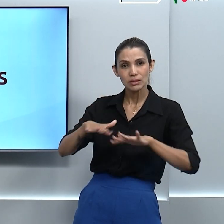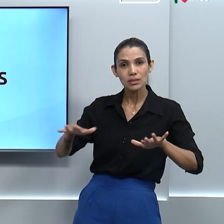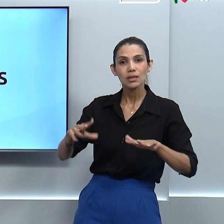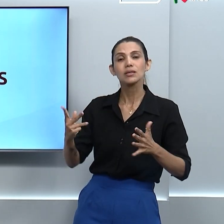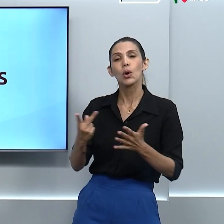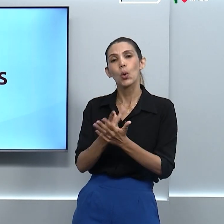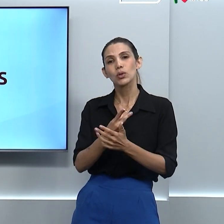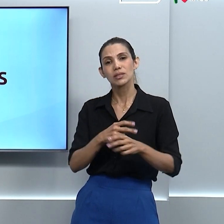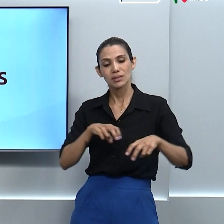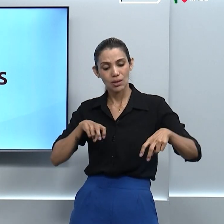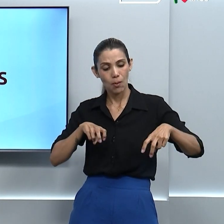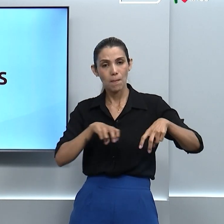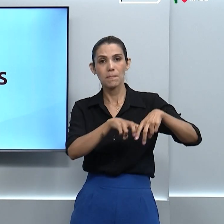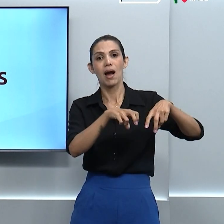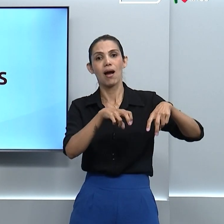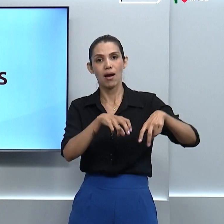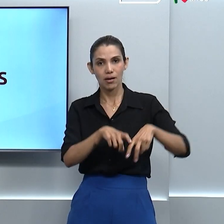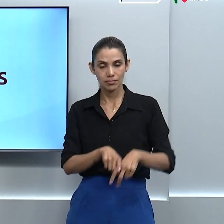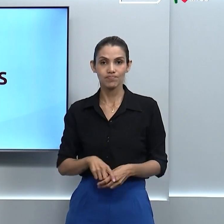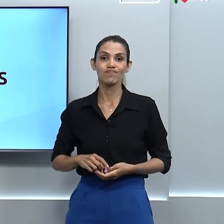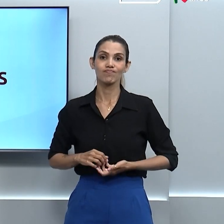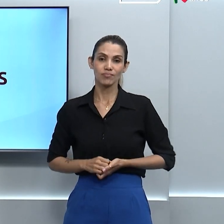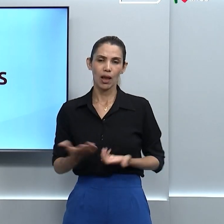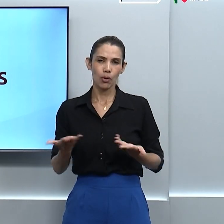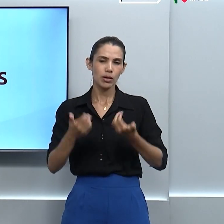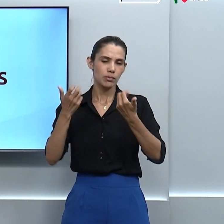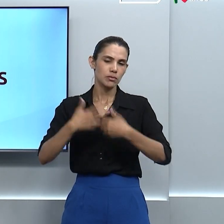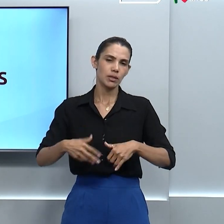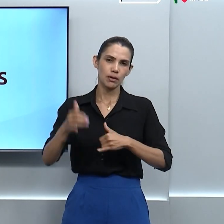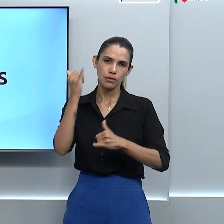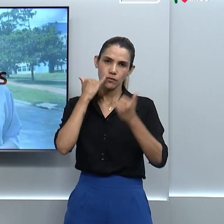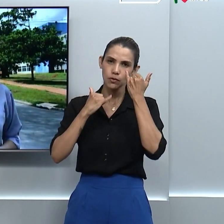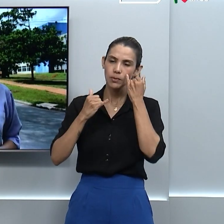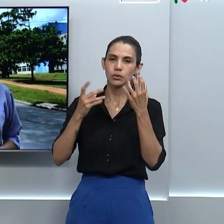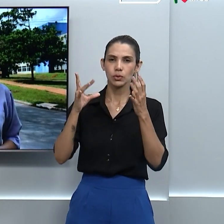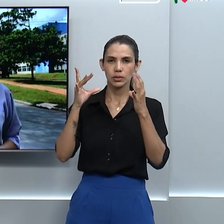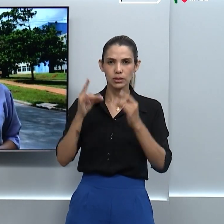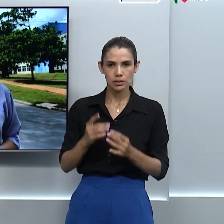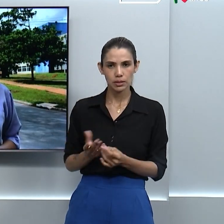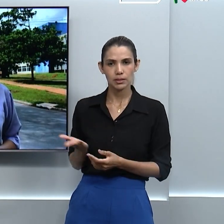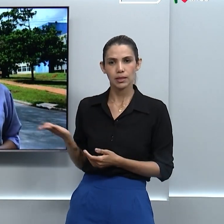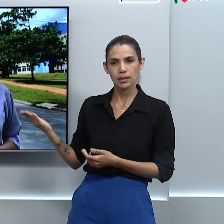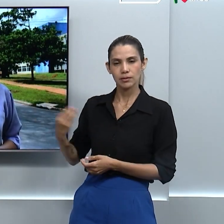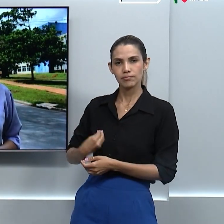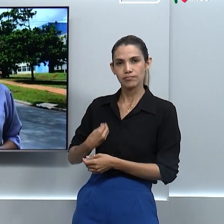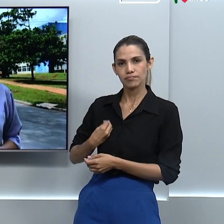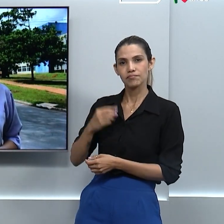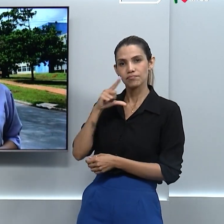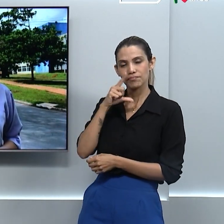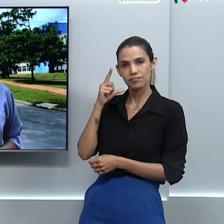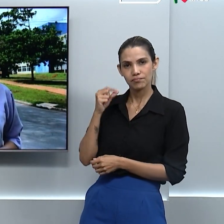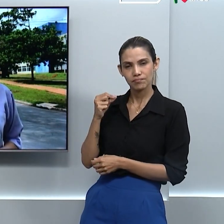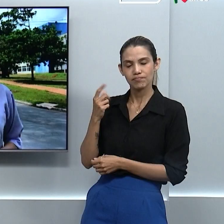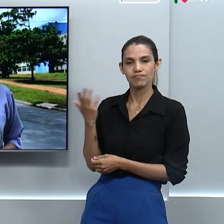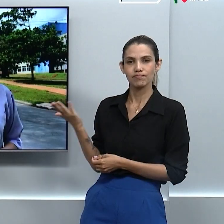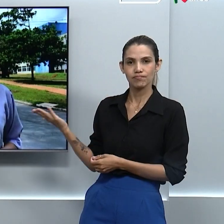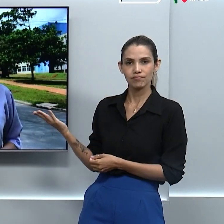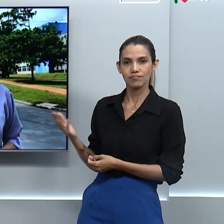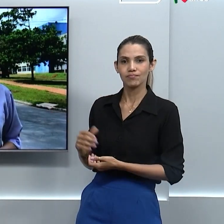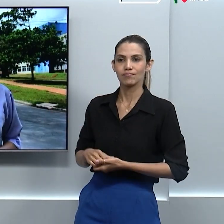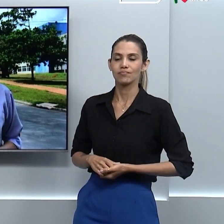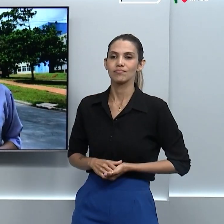mais sobre esse assunto, a gente recebe agora ao vivo a Janaína de Oliveira, que aparece aqui de forma remota para conversar com a